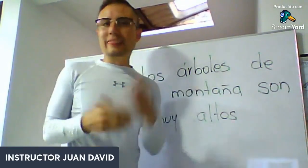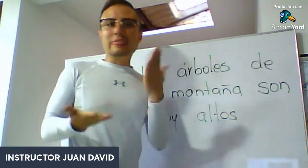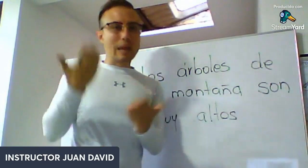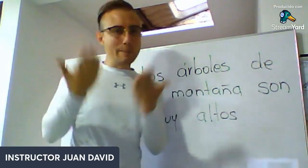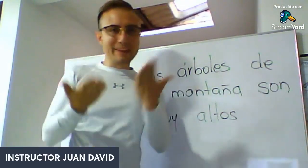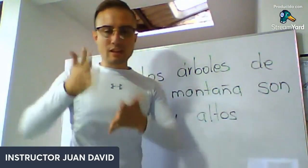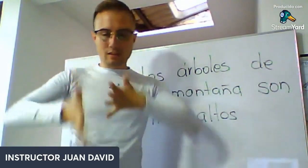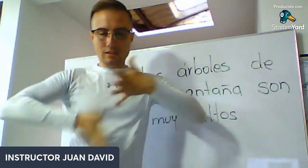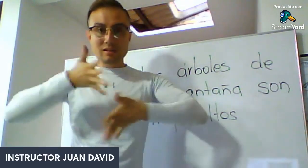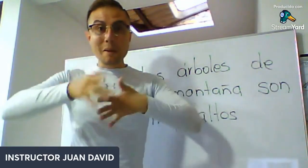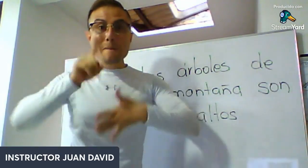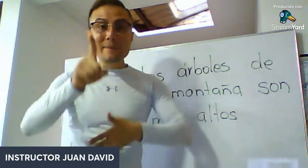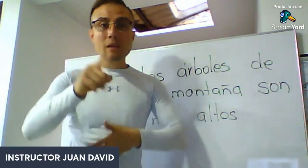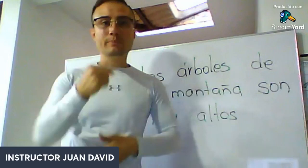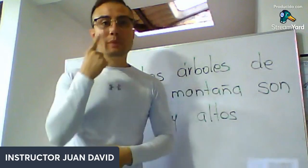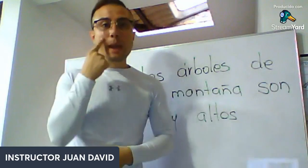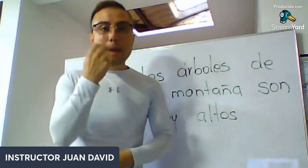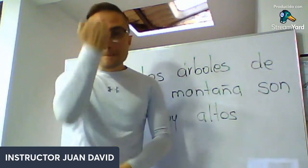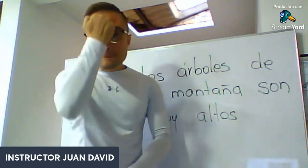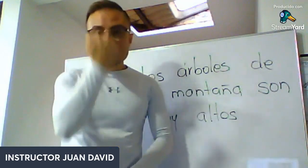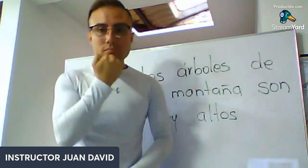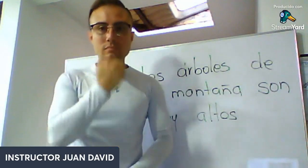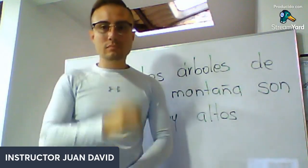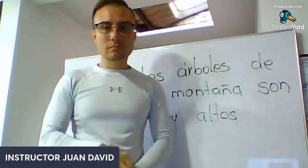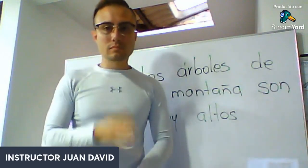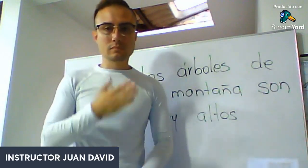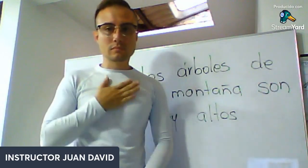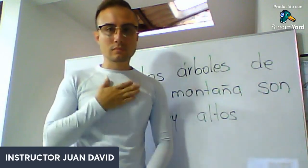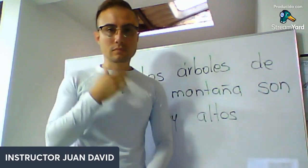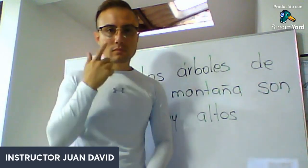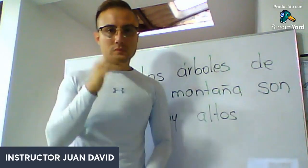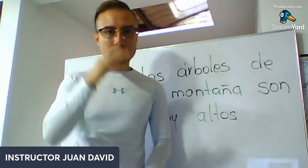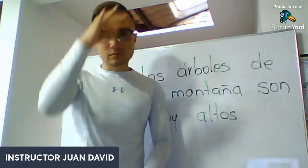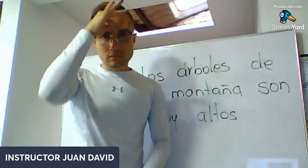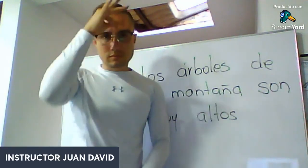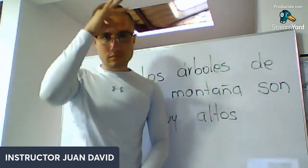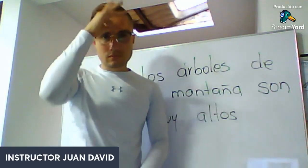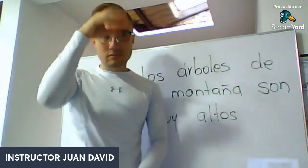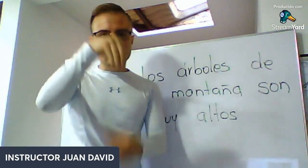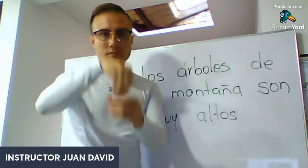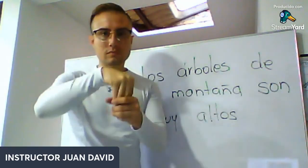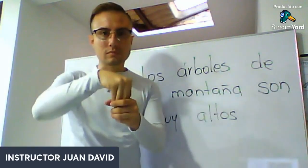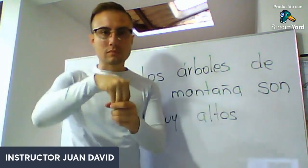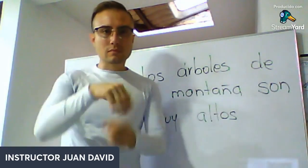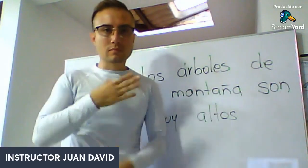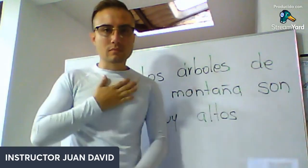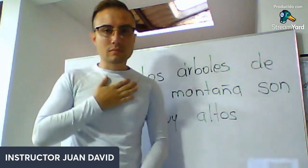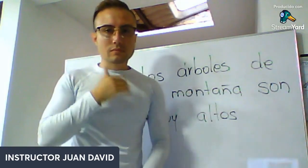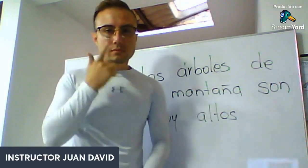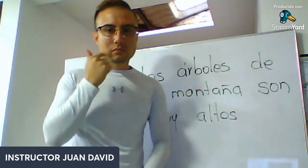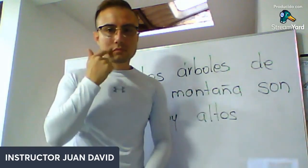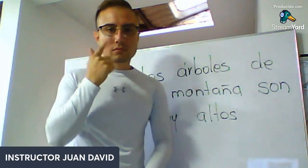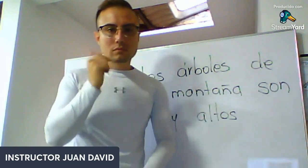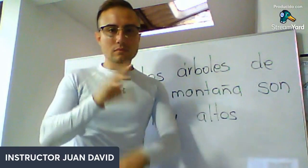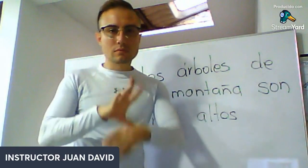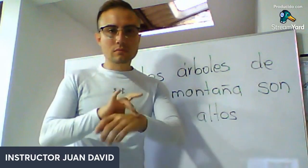mariah en tu último comentario sí claro que si se puede pero no puede ser un gesto plano